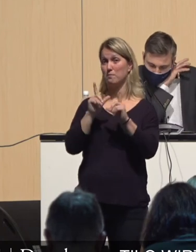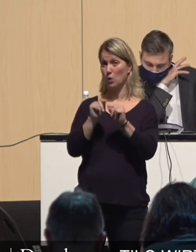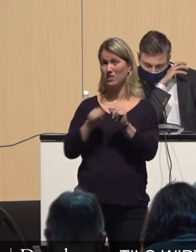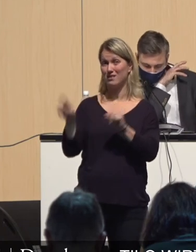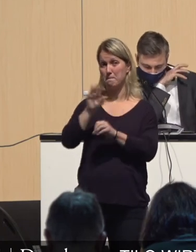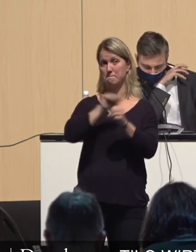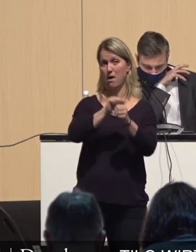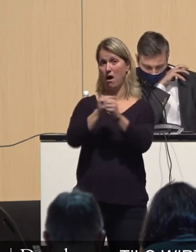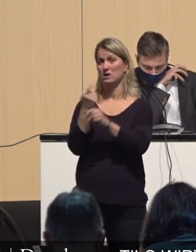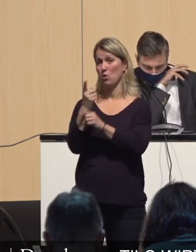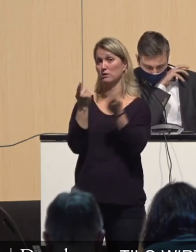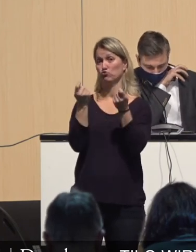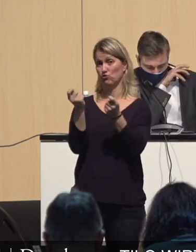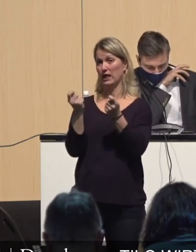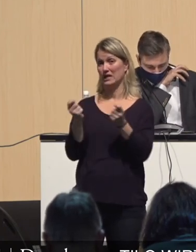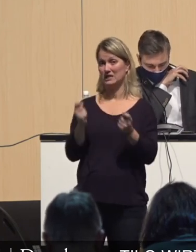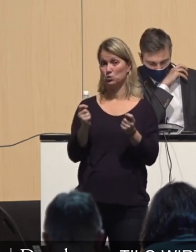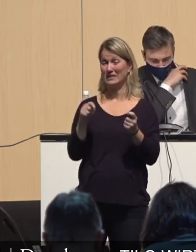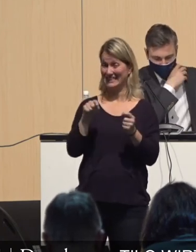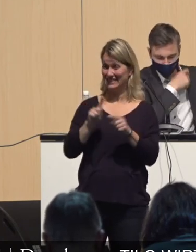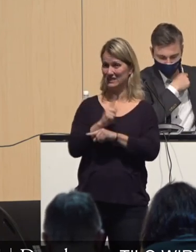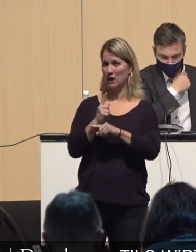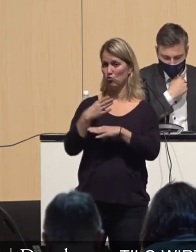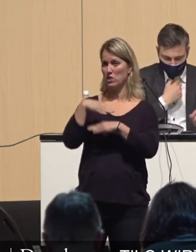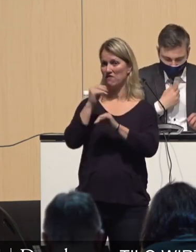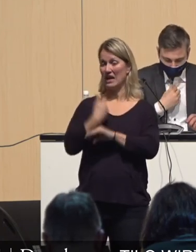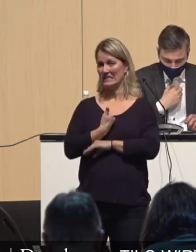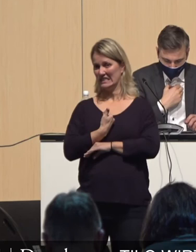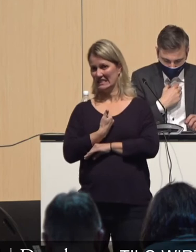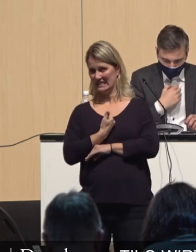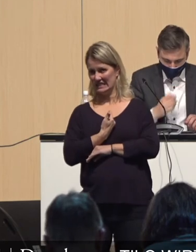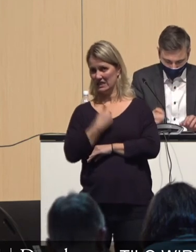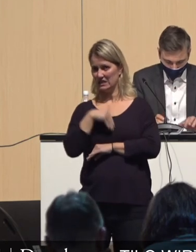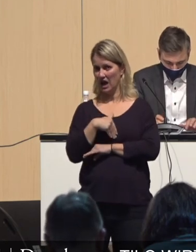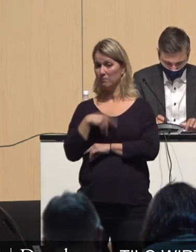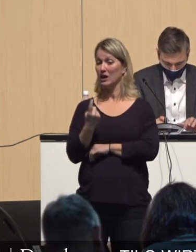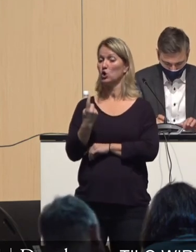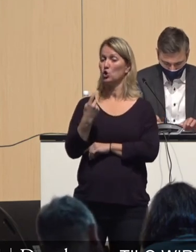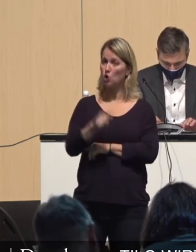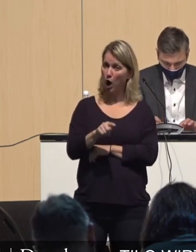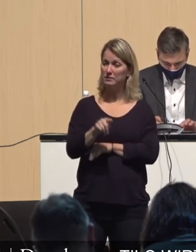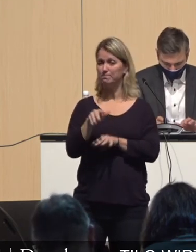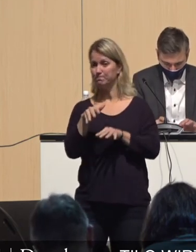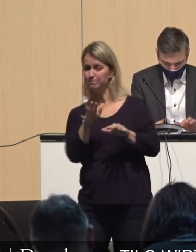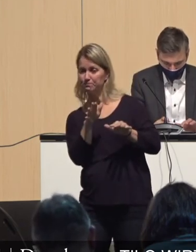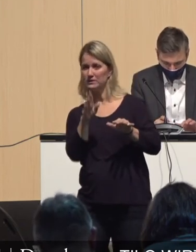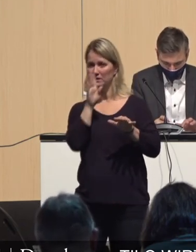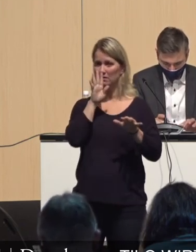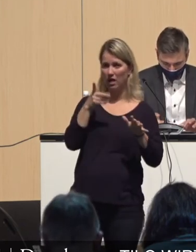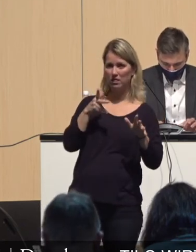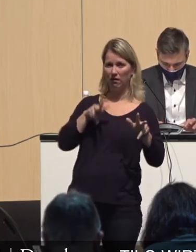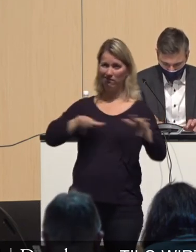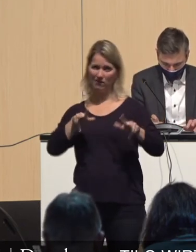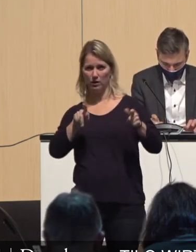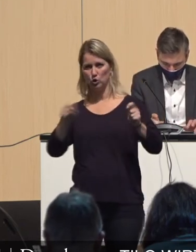haben wir gesagt, wir sehen es skeptisch. Wir laufen vermutlich in eine Situation rein, wo es kritisch wird, wo wir gegensteuern müssen.